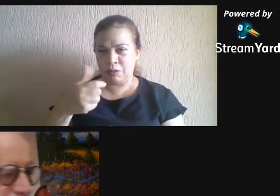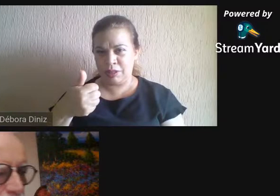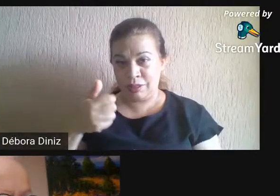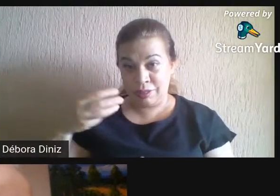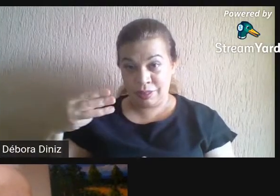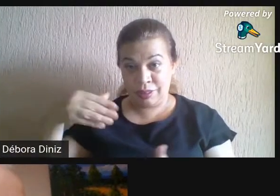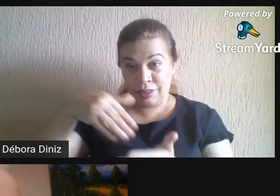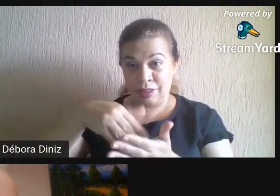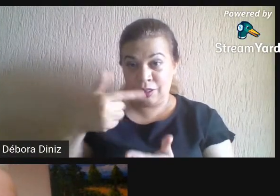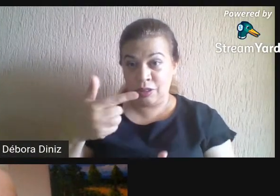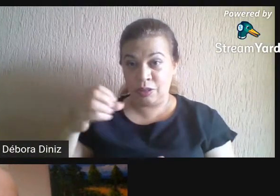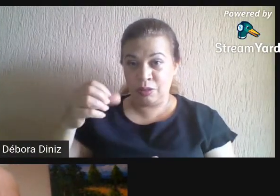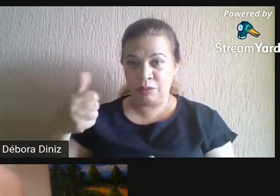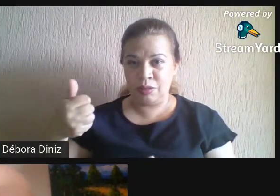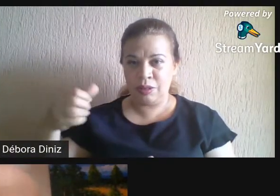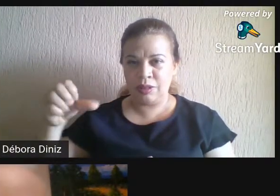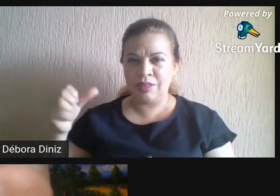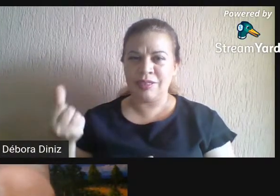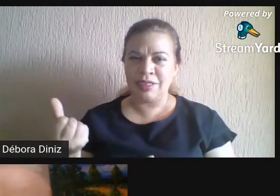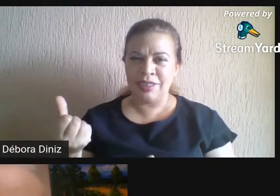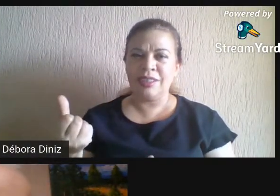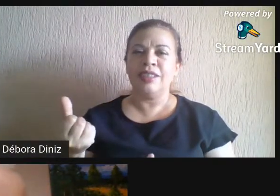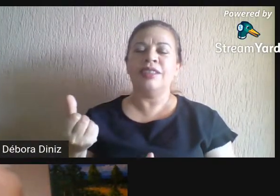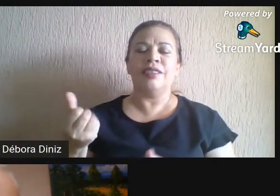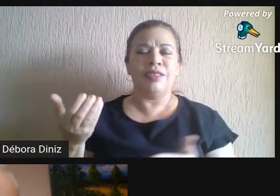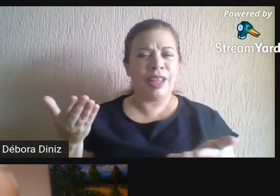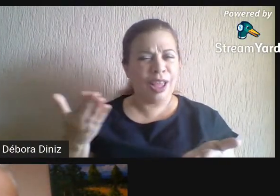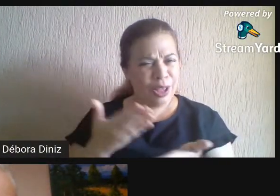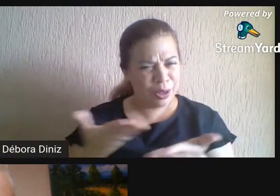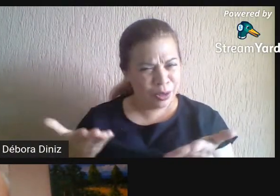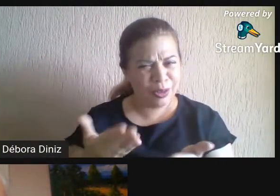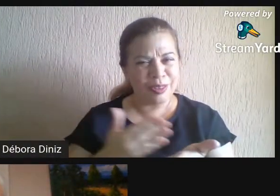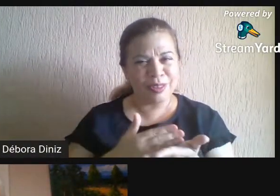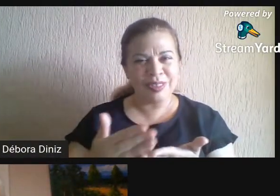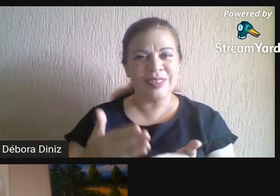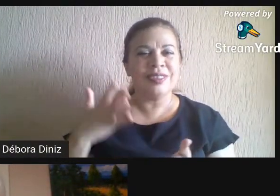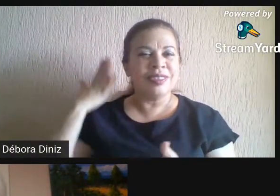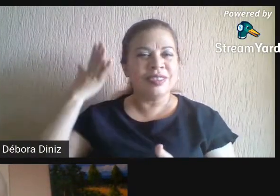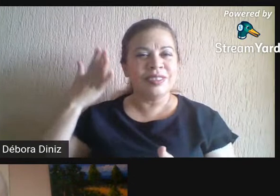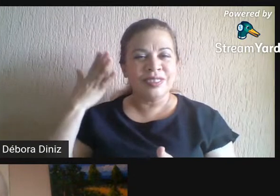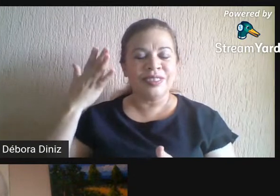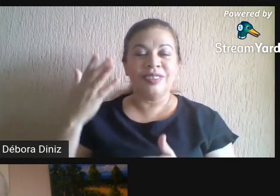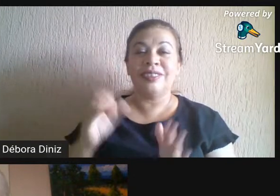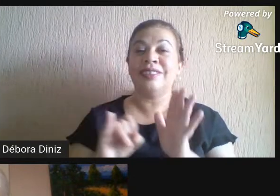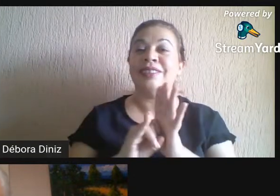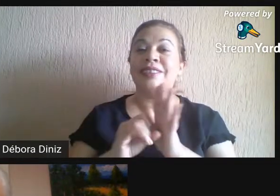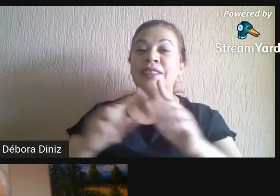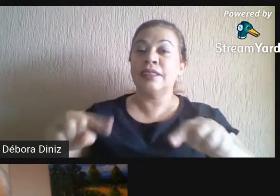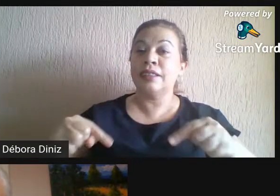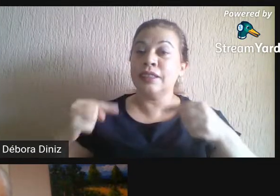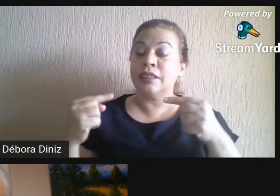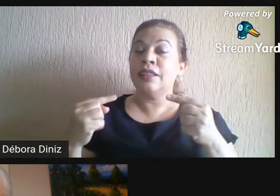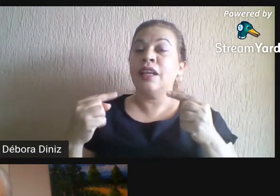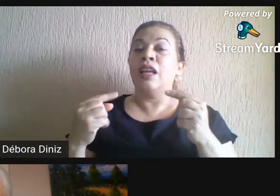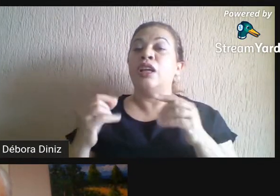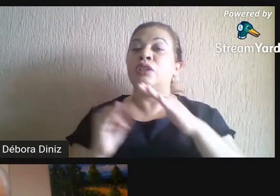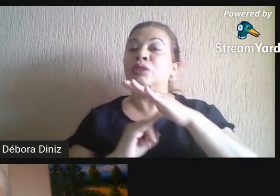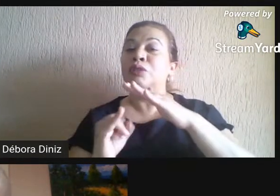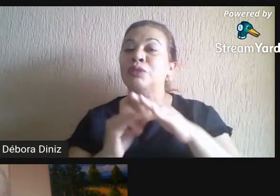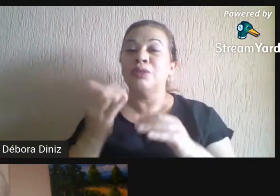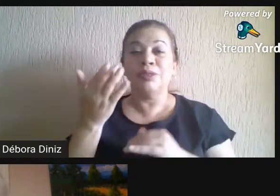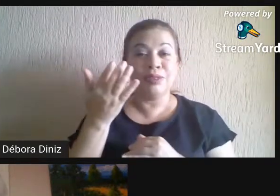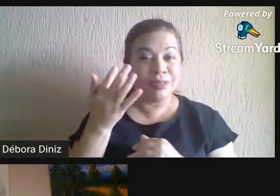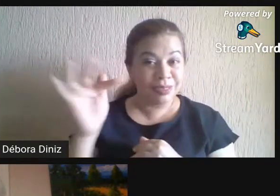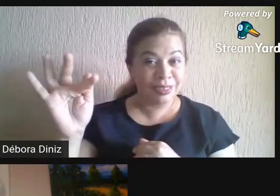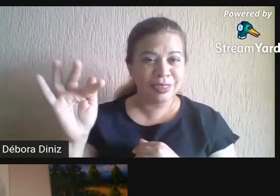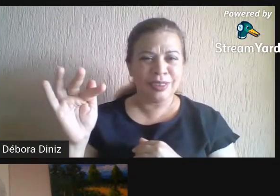professor Eliezer vai proferir a palestra intitulada Identidades e Desafios dos Institutos Federais. Então, professor, muito obrigada